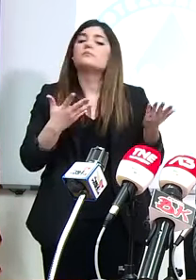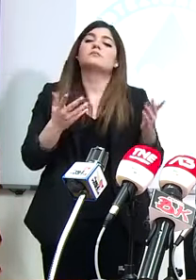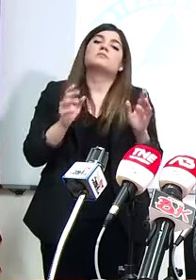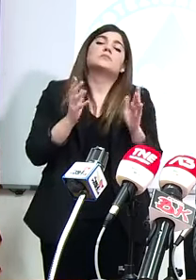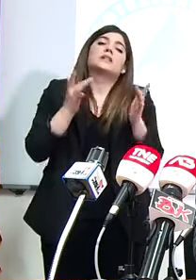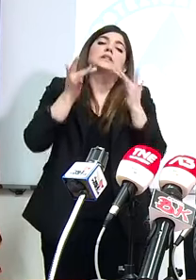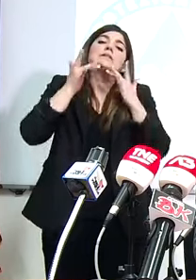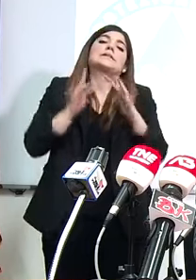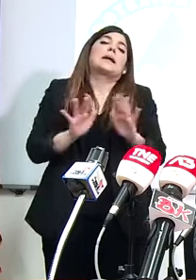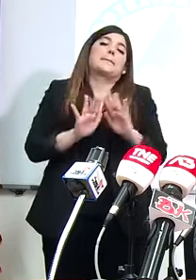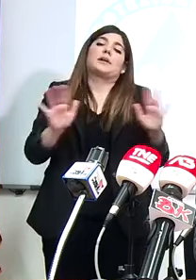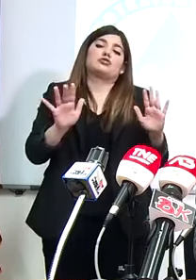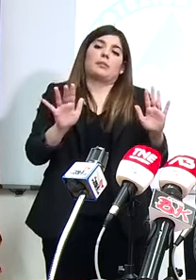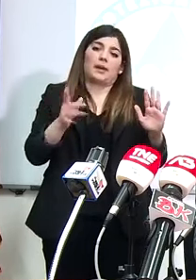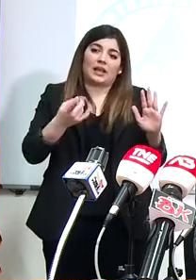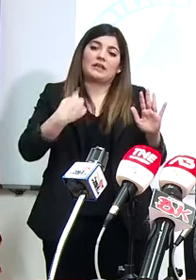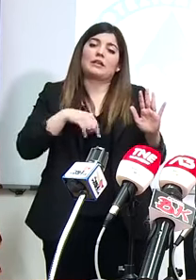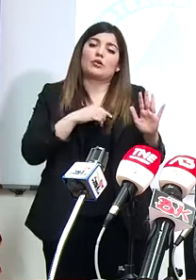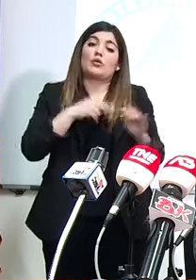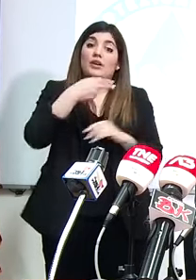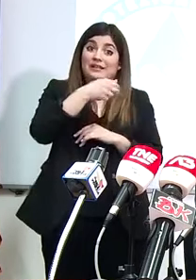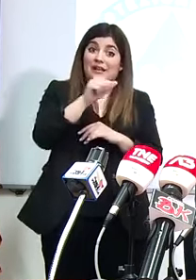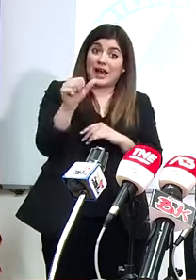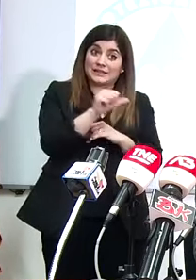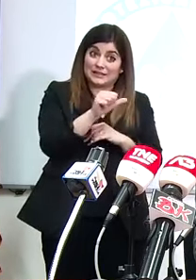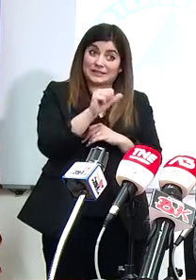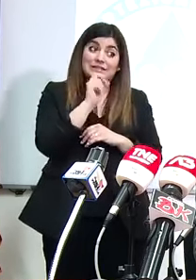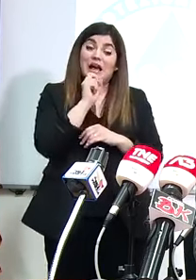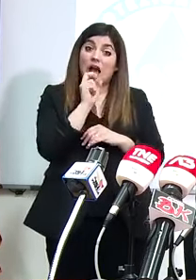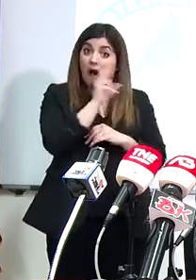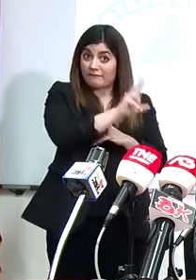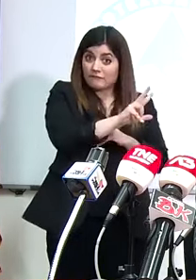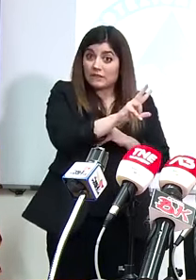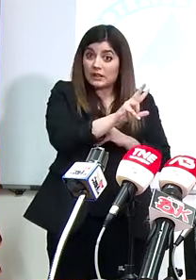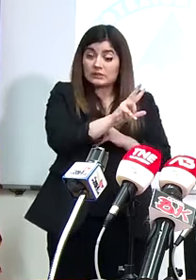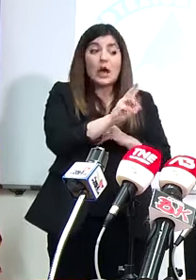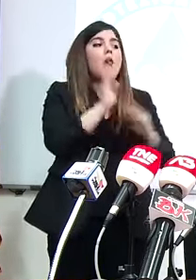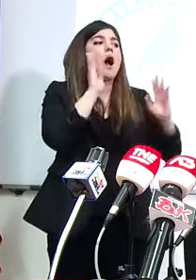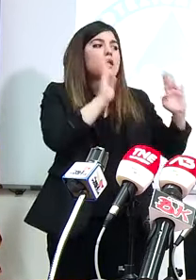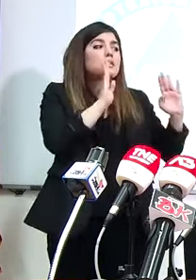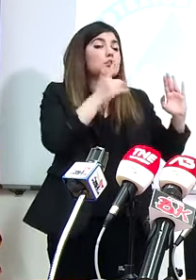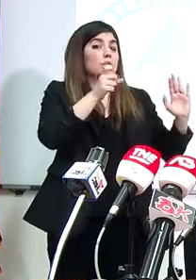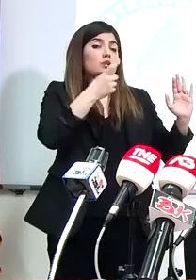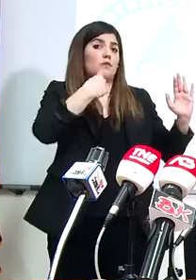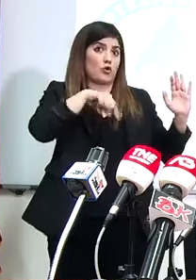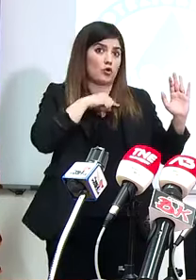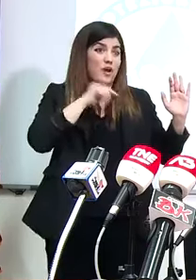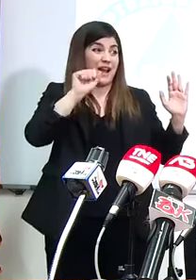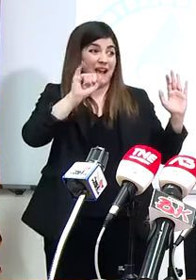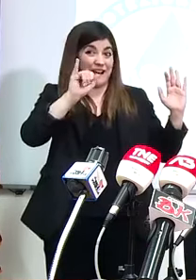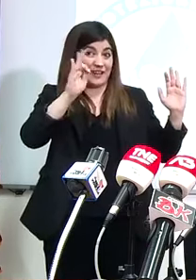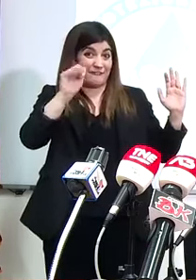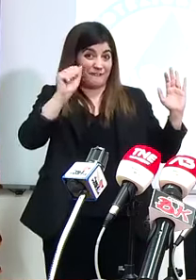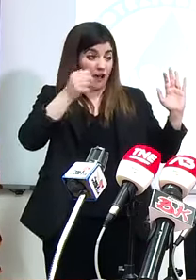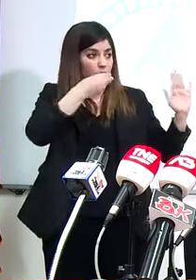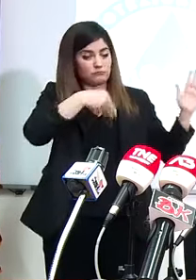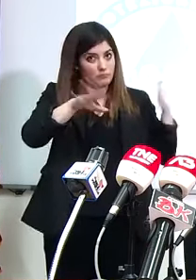detto avvisare i nas che che a me sembra fondamentale che era stato inoltrato una lettera ad haifa per questo motivo